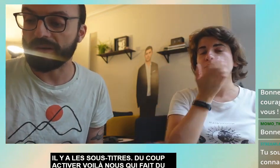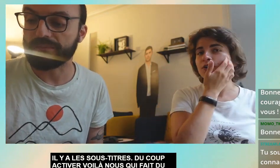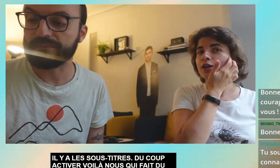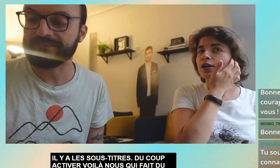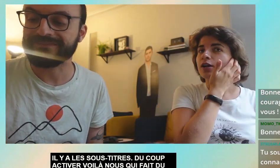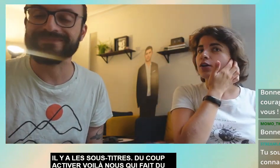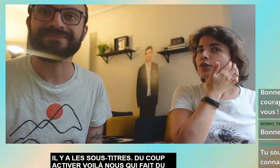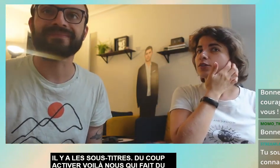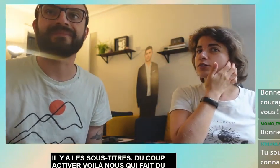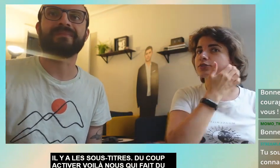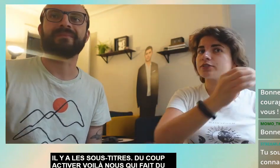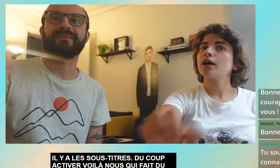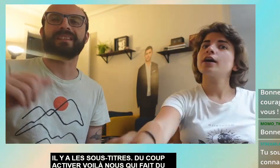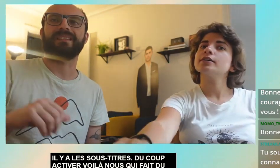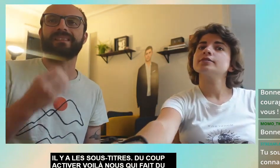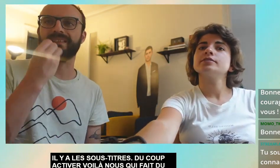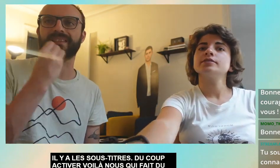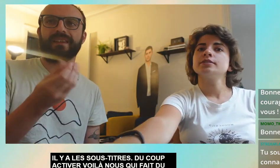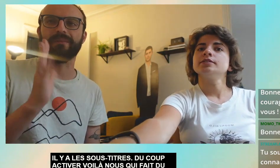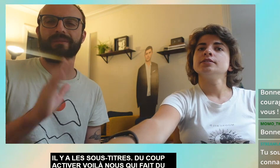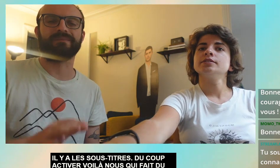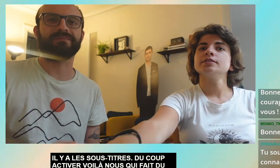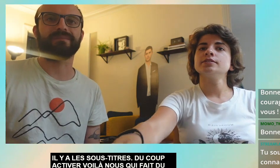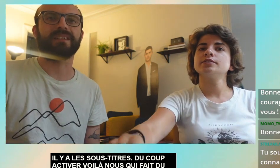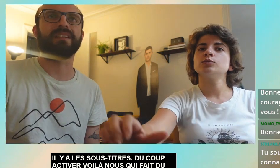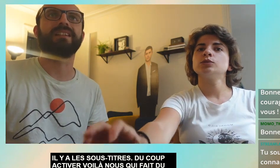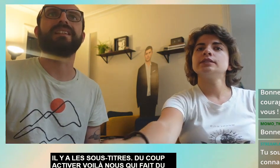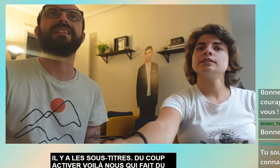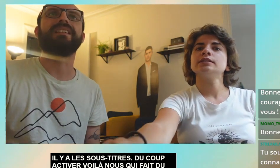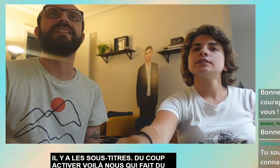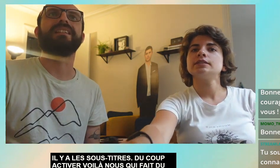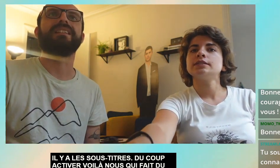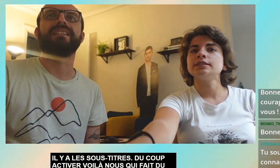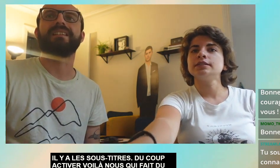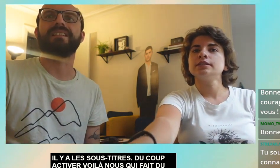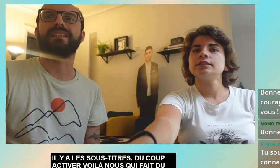Voilà. 5, C'est bon. 8, 10.